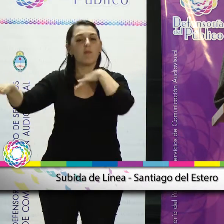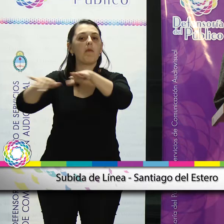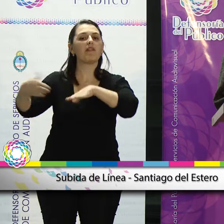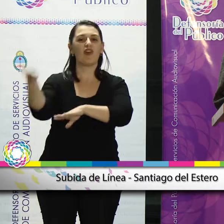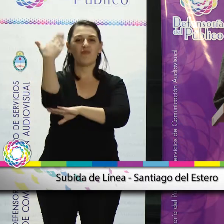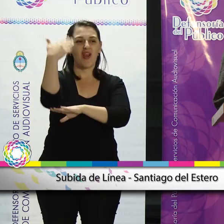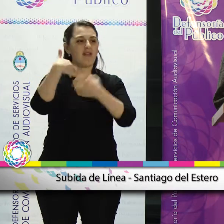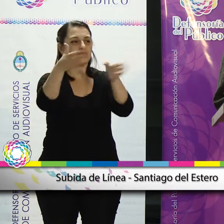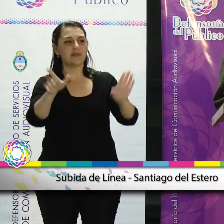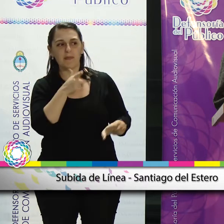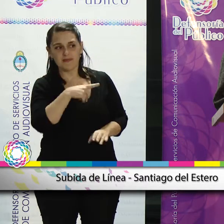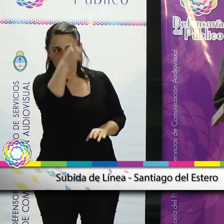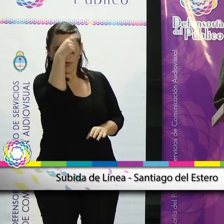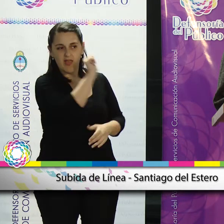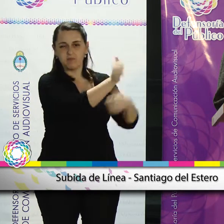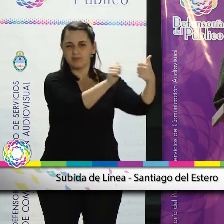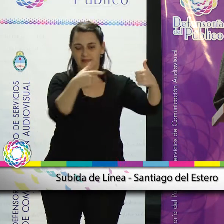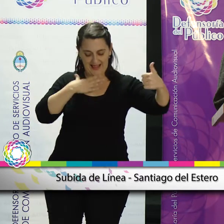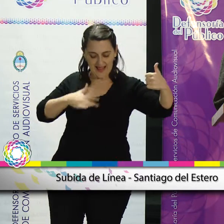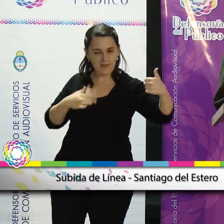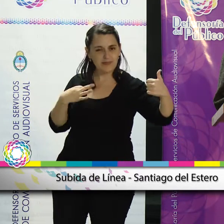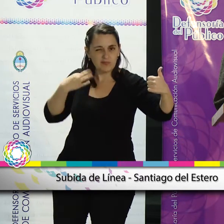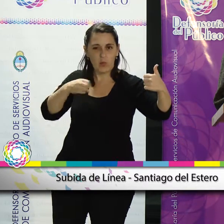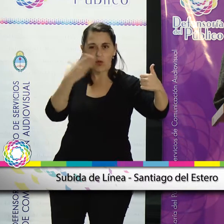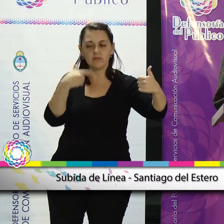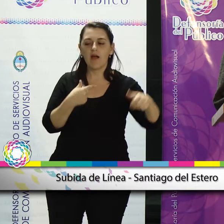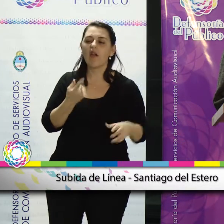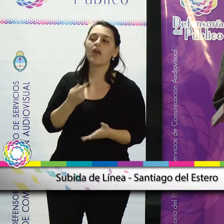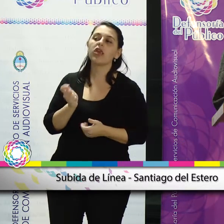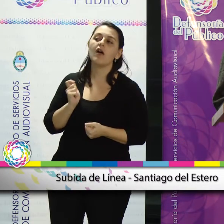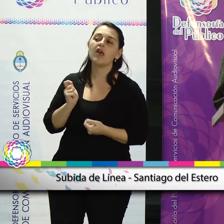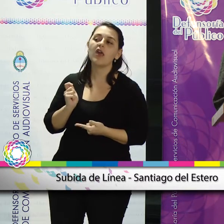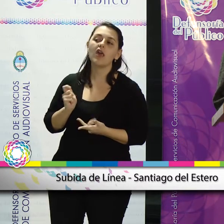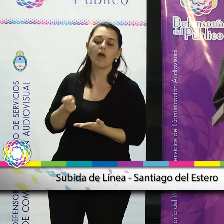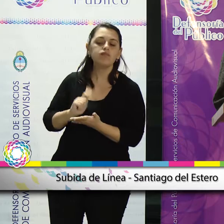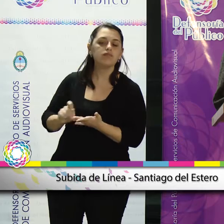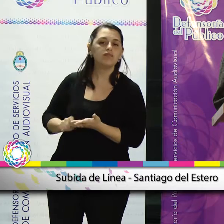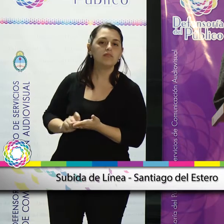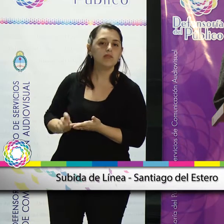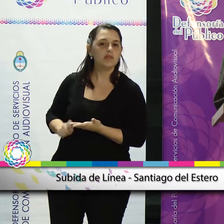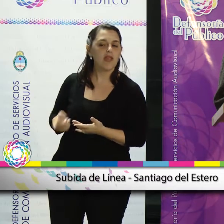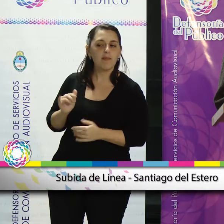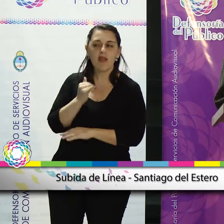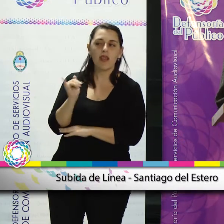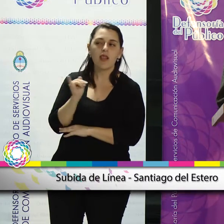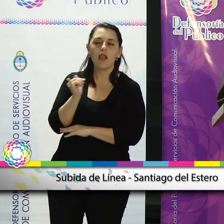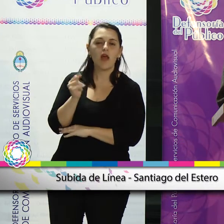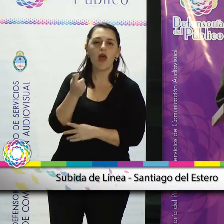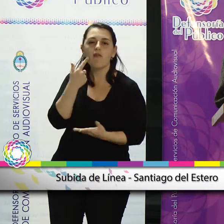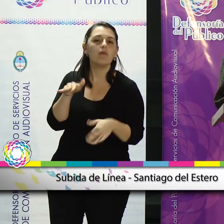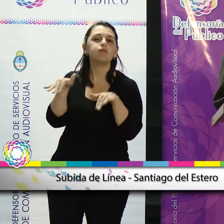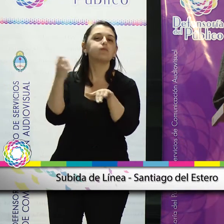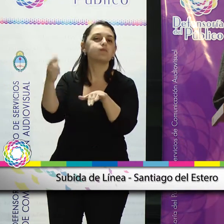civiles tomando nota de quienes participaban en las revistas haciendo también registros audiovisual de todo lo que estaba aconteciendo